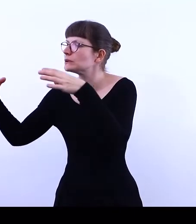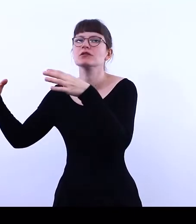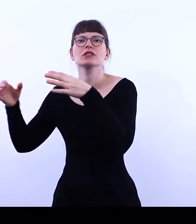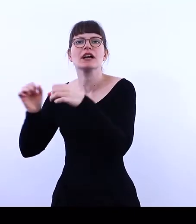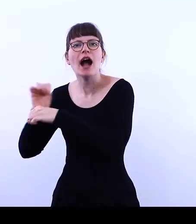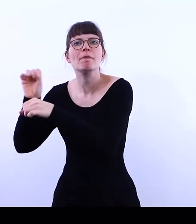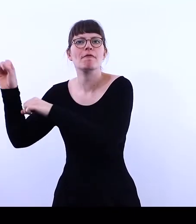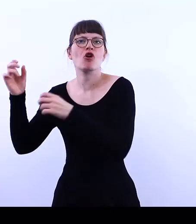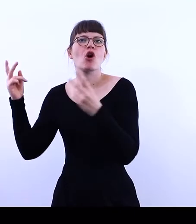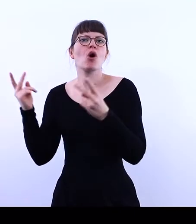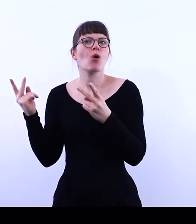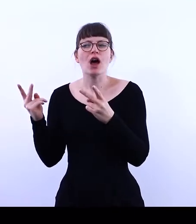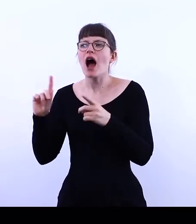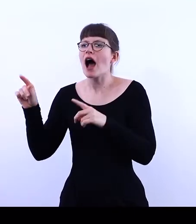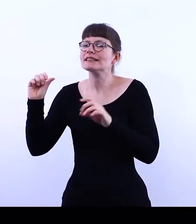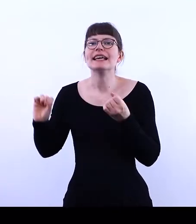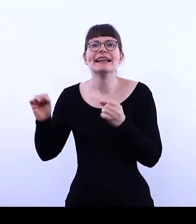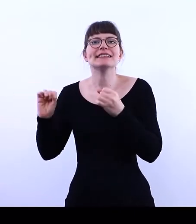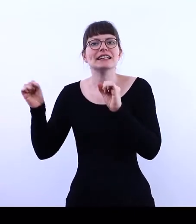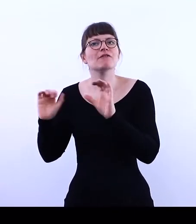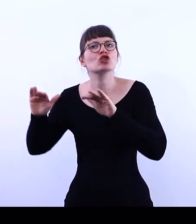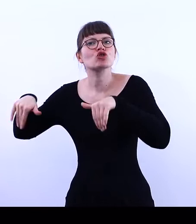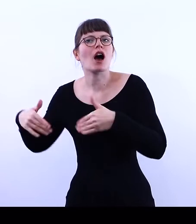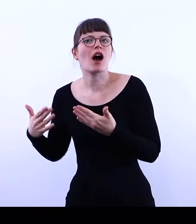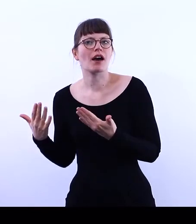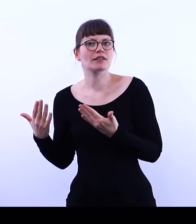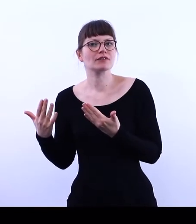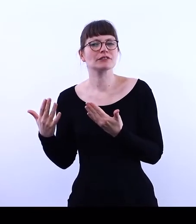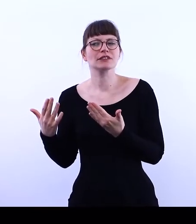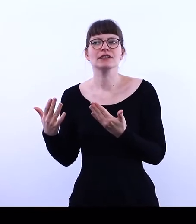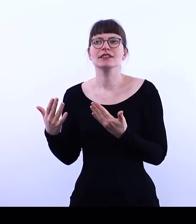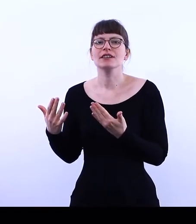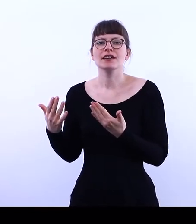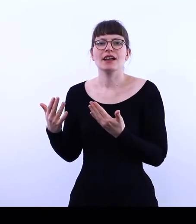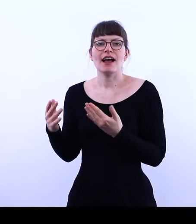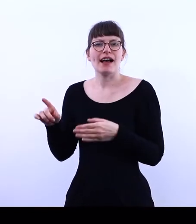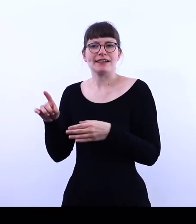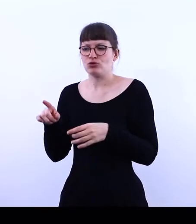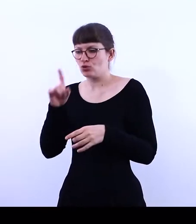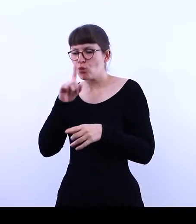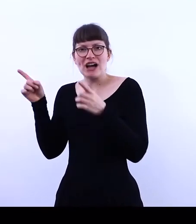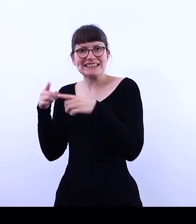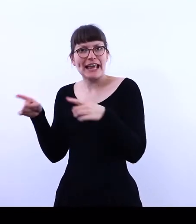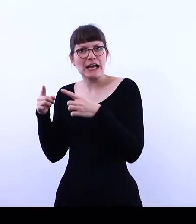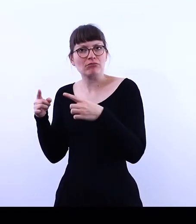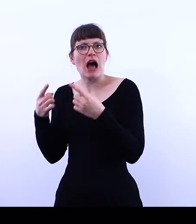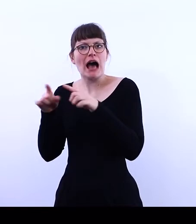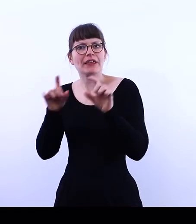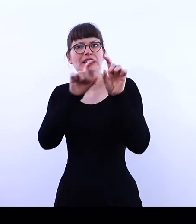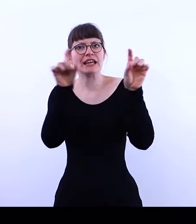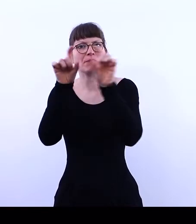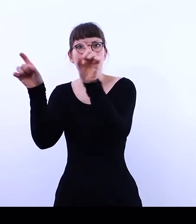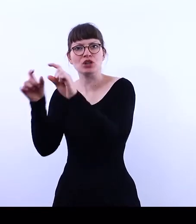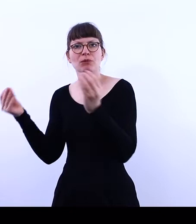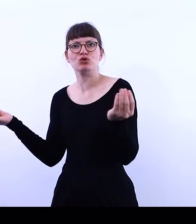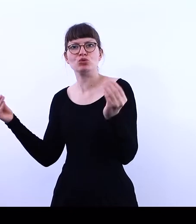vielleicht sogar auch als Initiativenstaaten sich auch über das gemeinsame Singen hinaus thematisch einfach einbringen